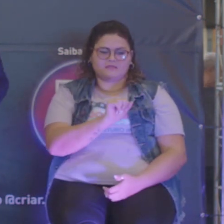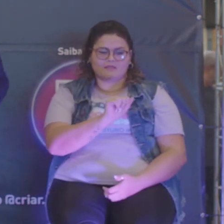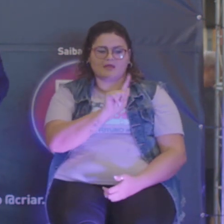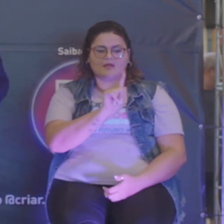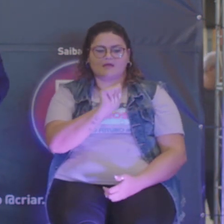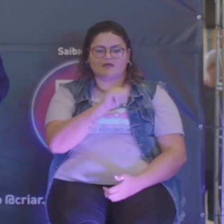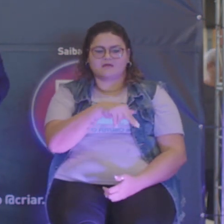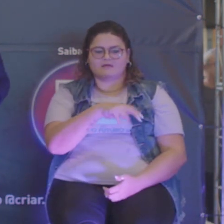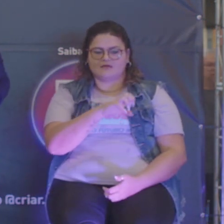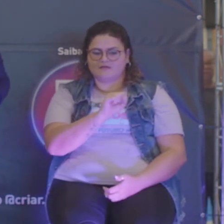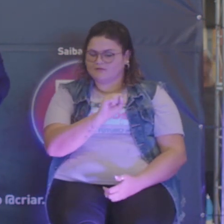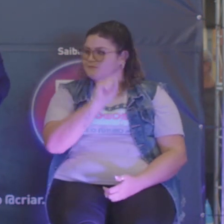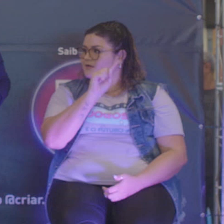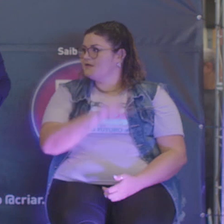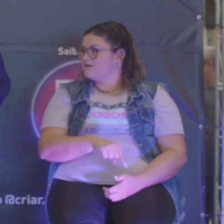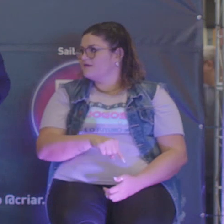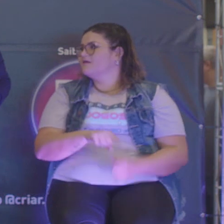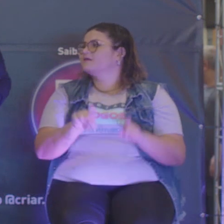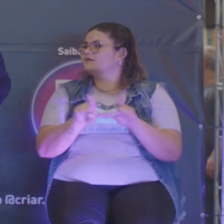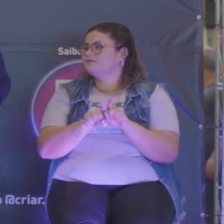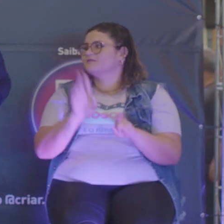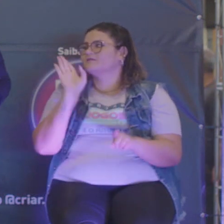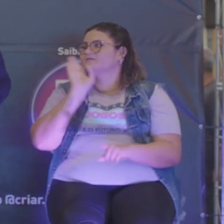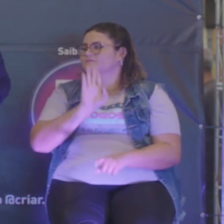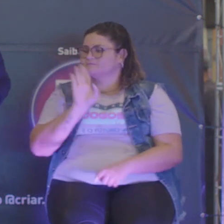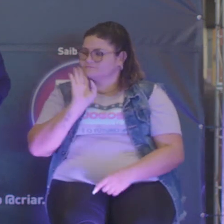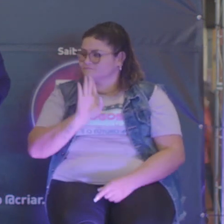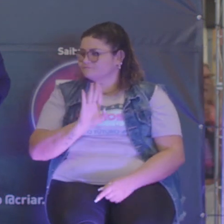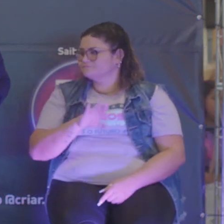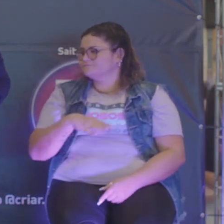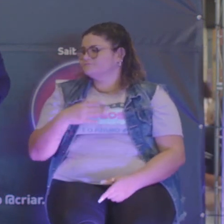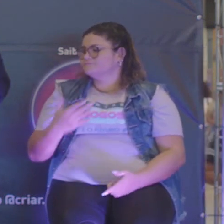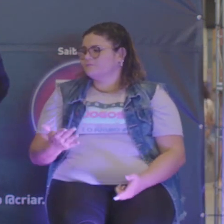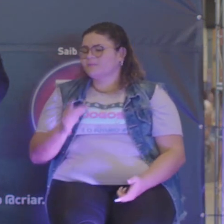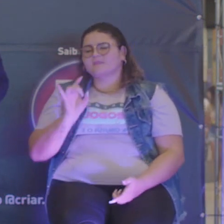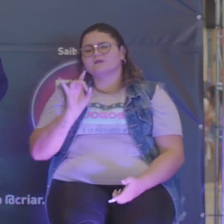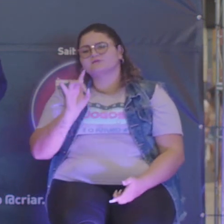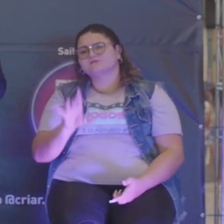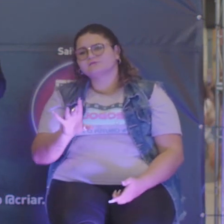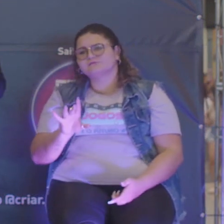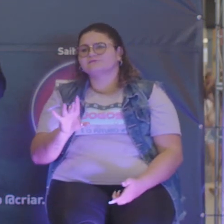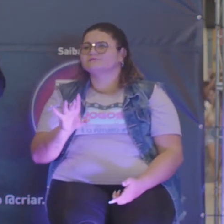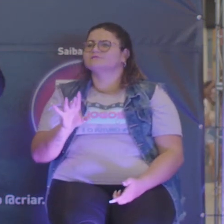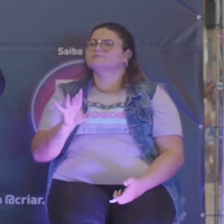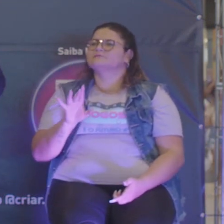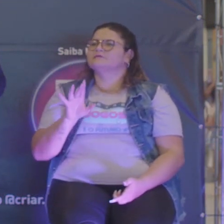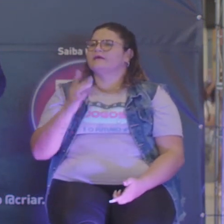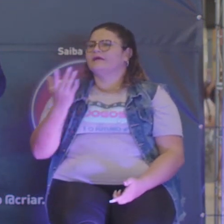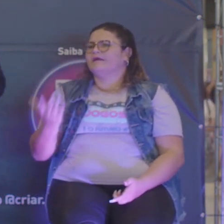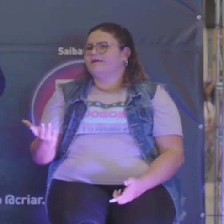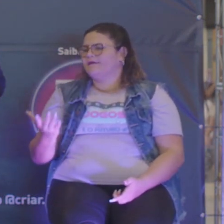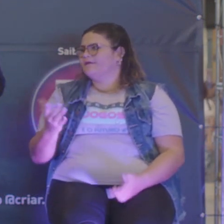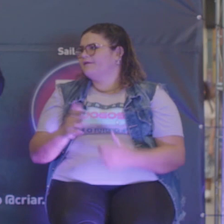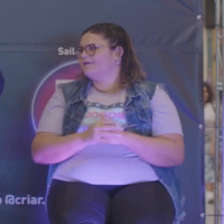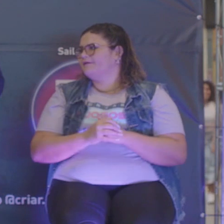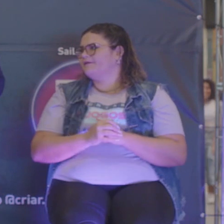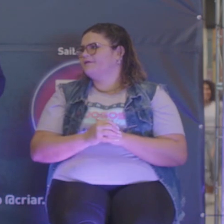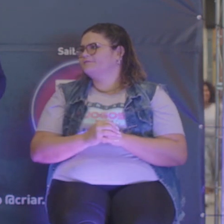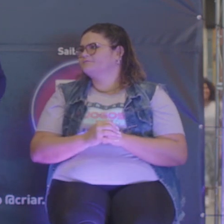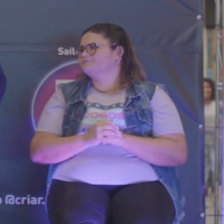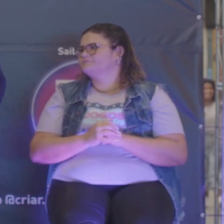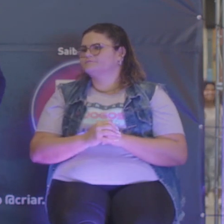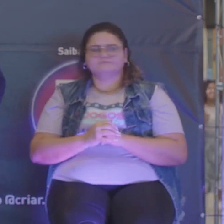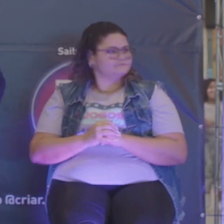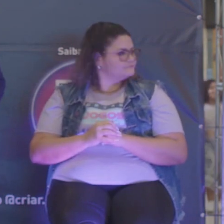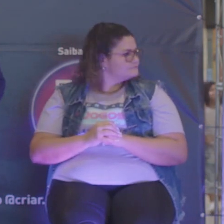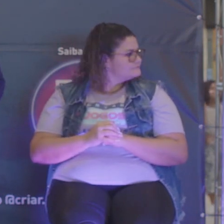tem a própria equipe de esportes, então isso é muito bacana, né? Não somente... a gente falando todo o setor da economia, né? Não somente...